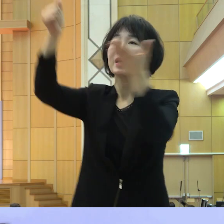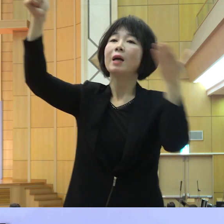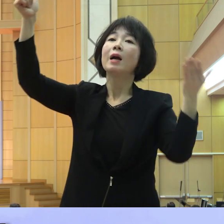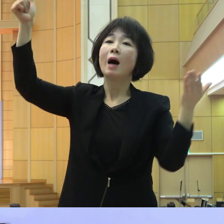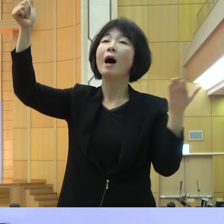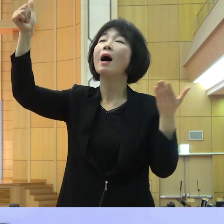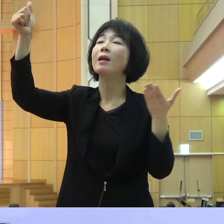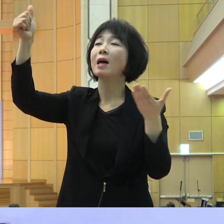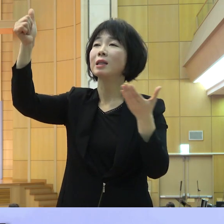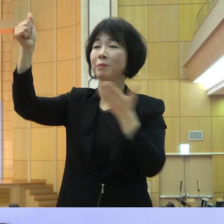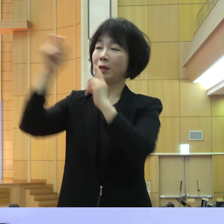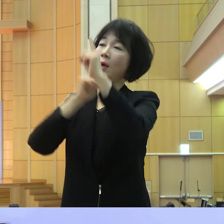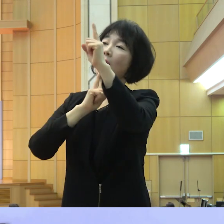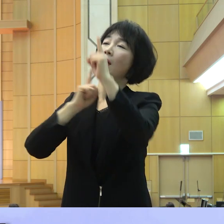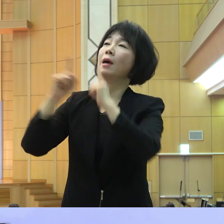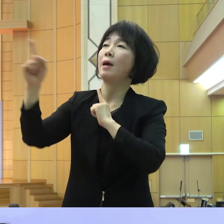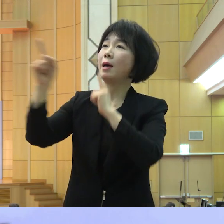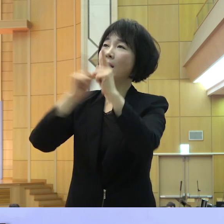말씀하네,